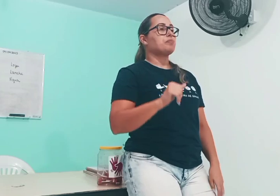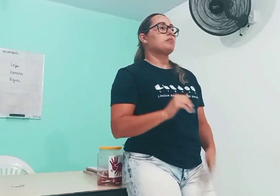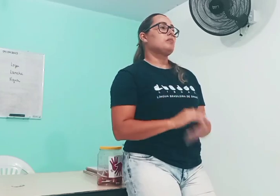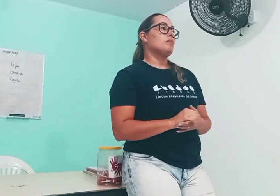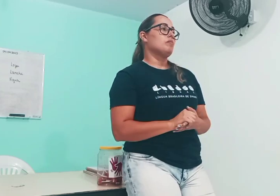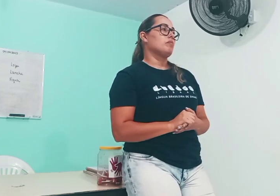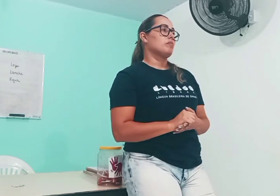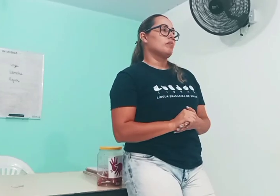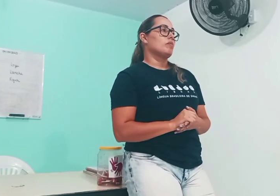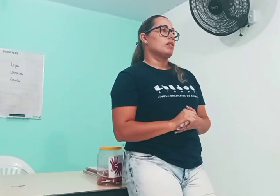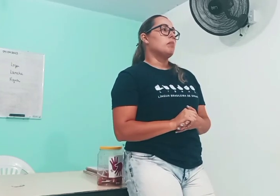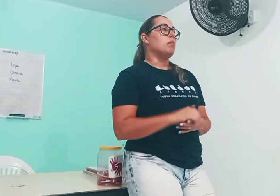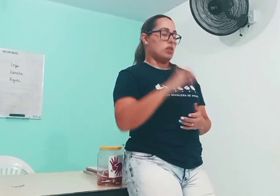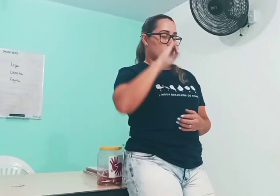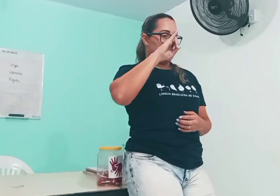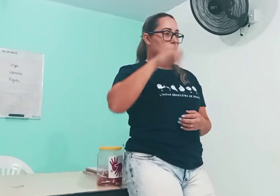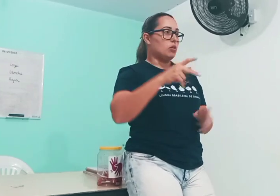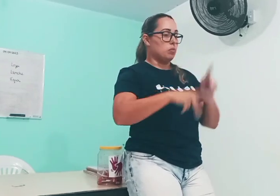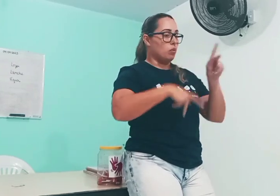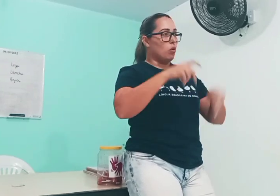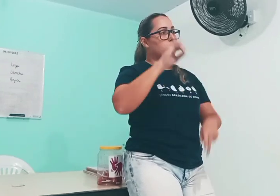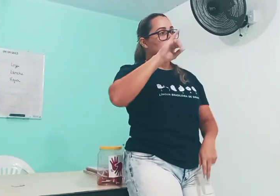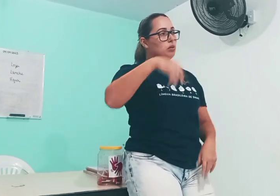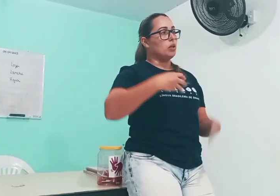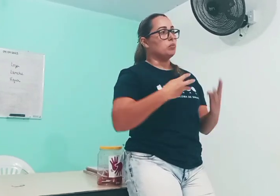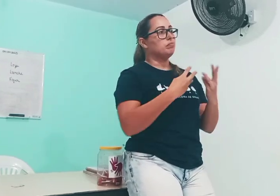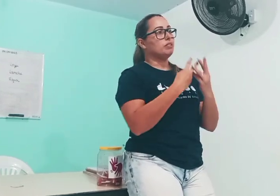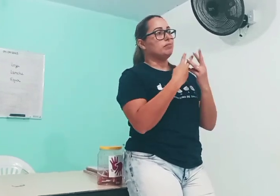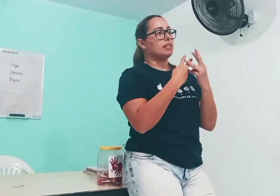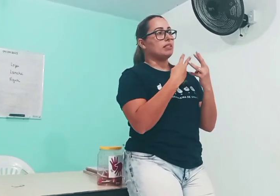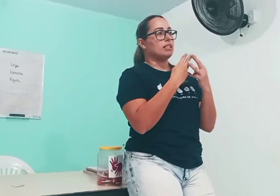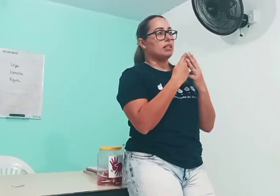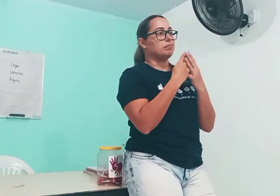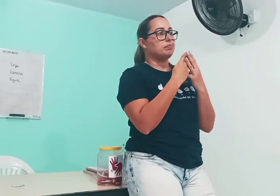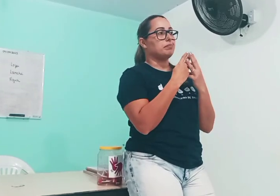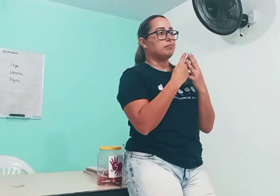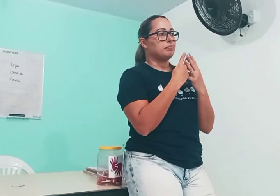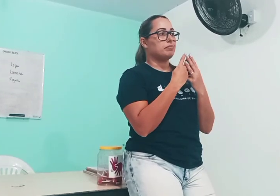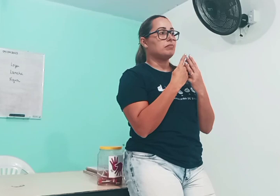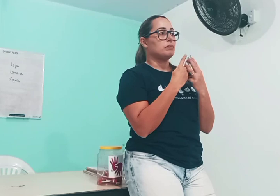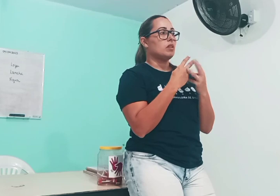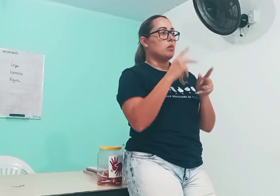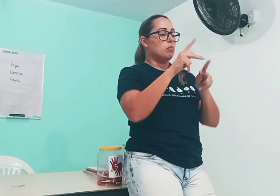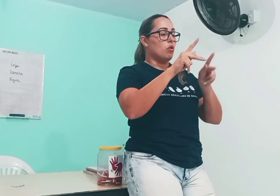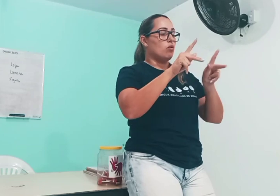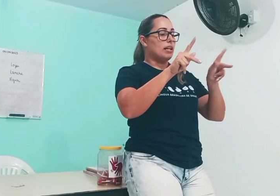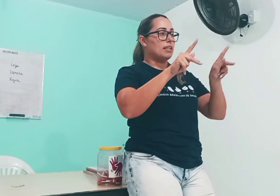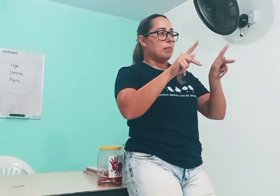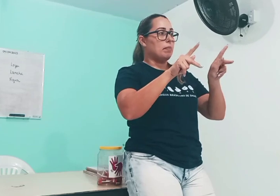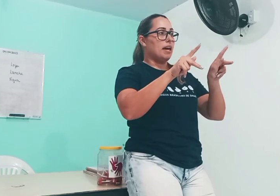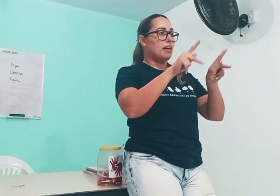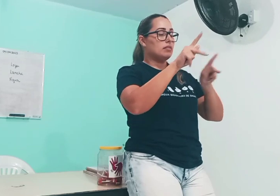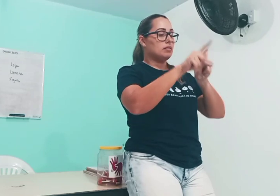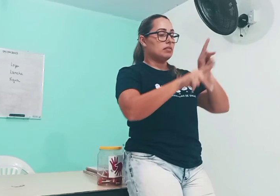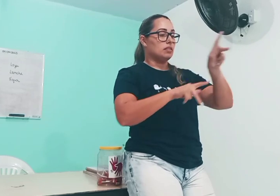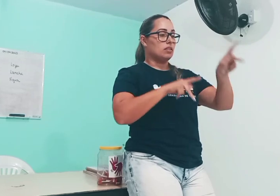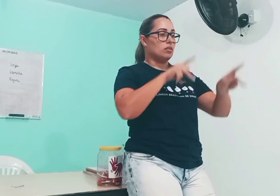Entendeu? Assim fazer. Pode fazer também, do povo judeu. Povo? Povo, a letra P.